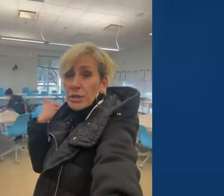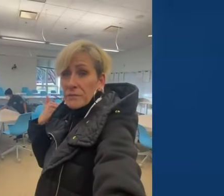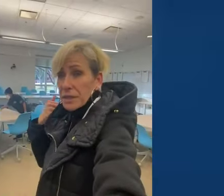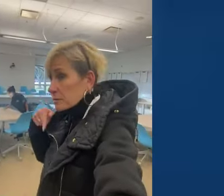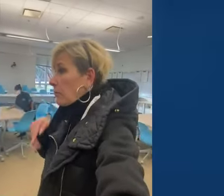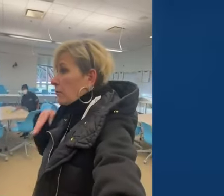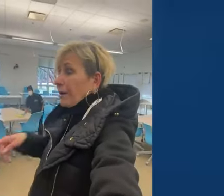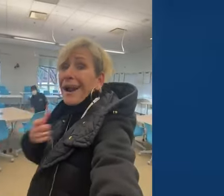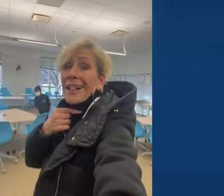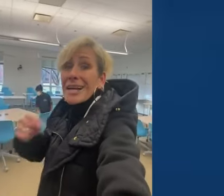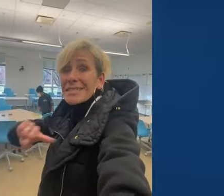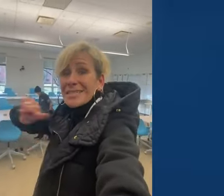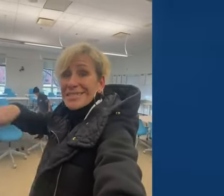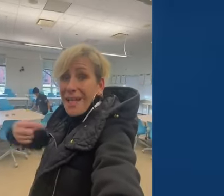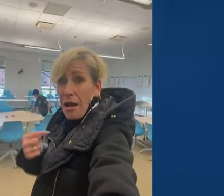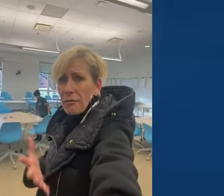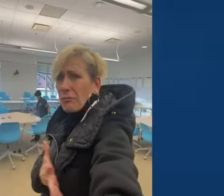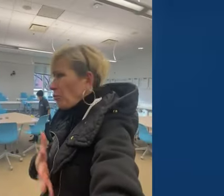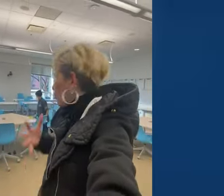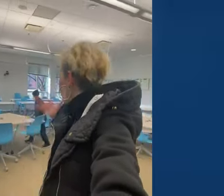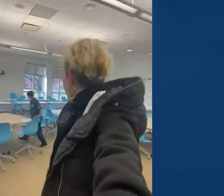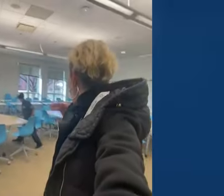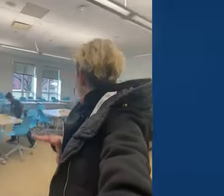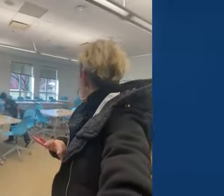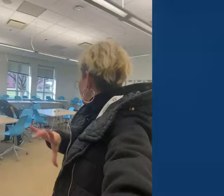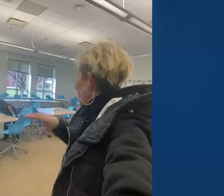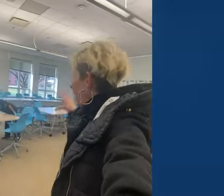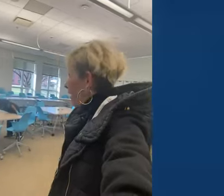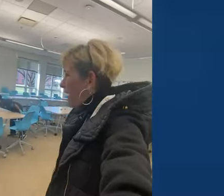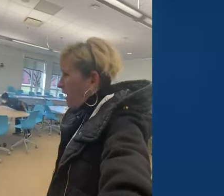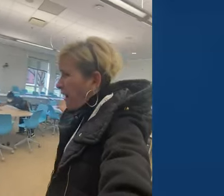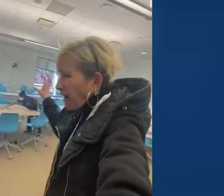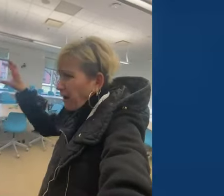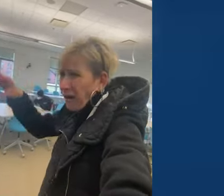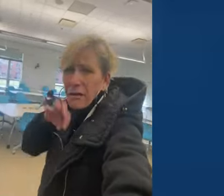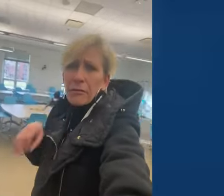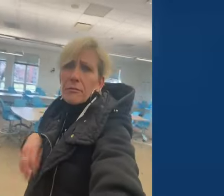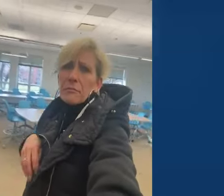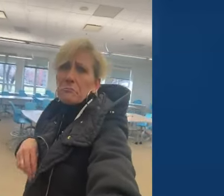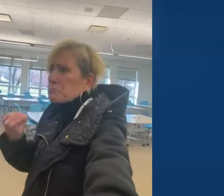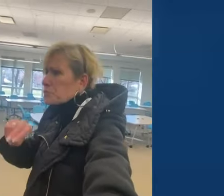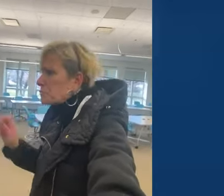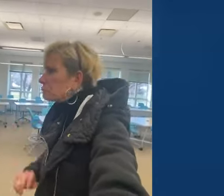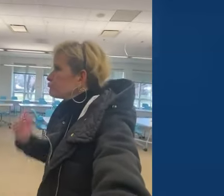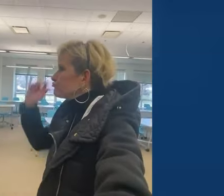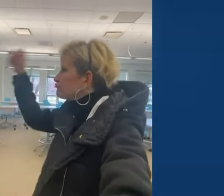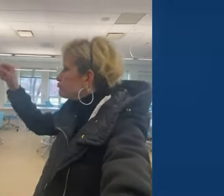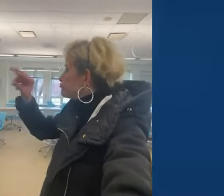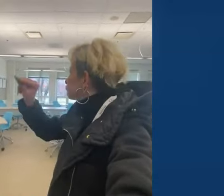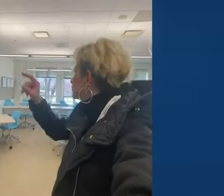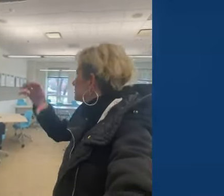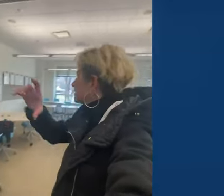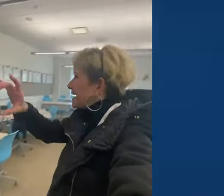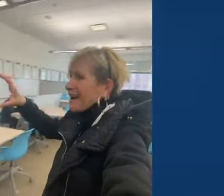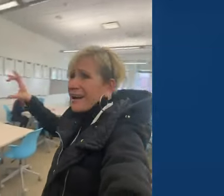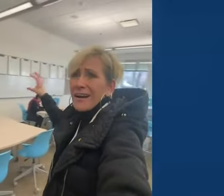Намираме се в университета Гаудет. Това е една от лекционните зали. Огромна е. Има опция да се пише по